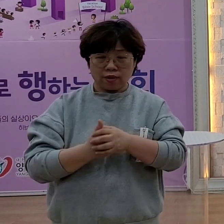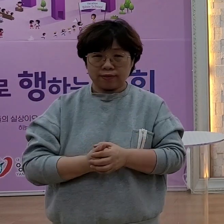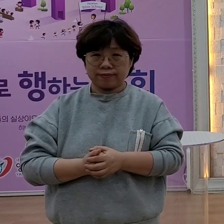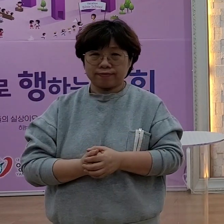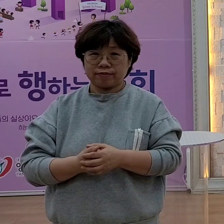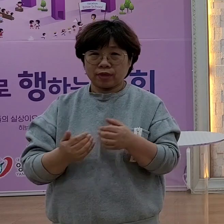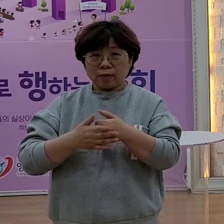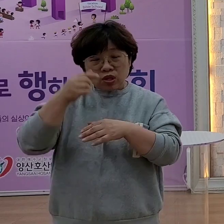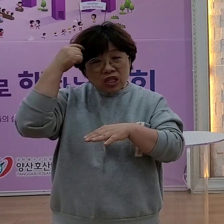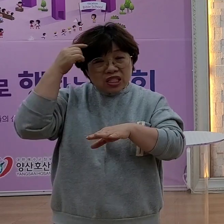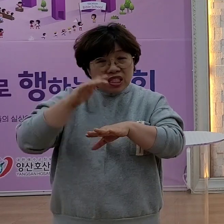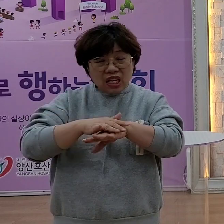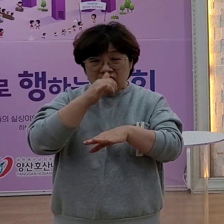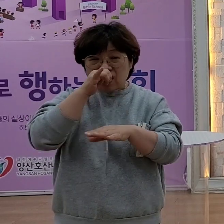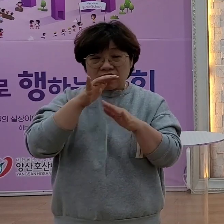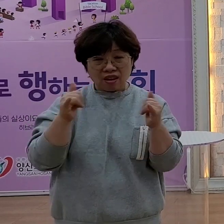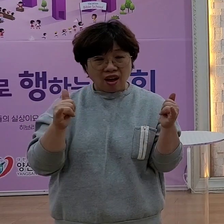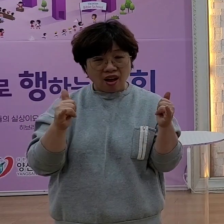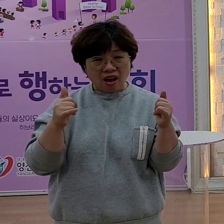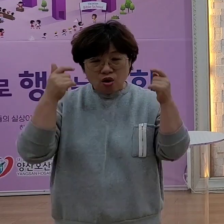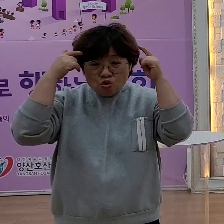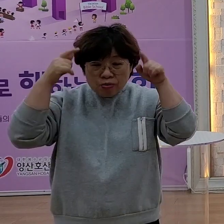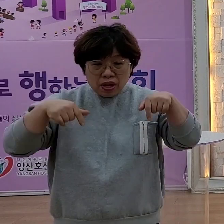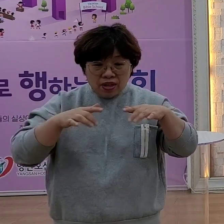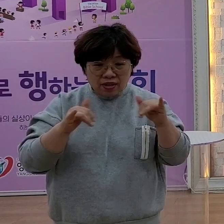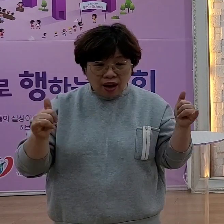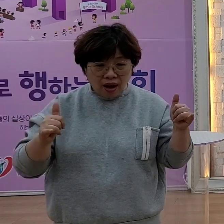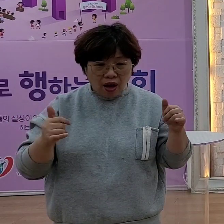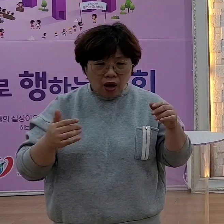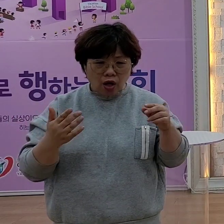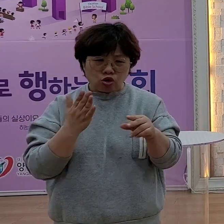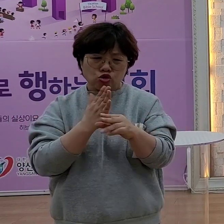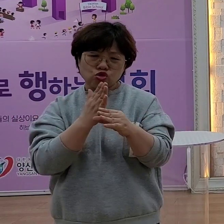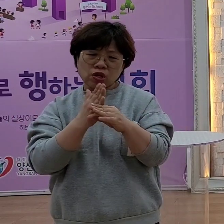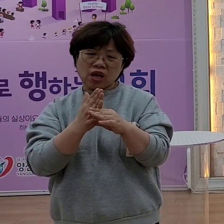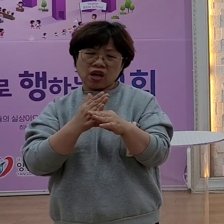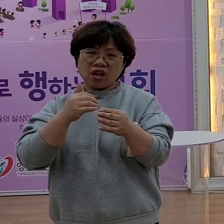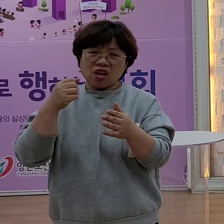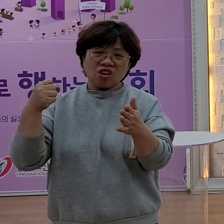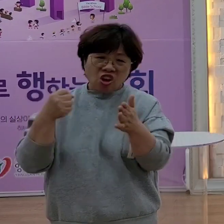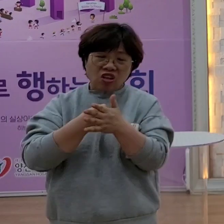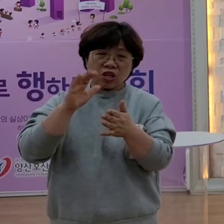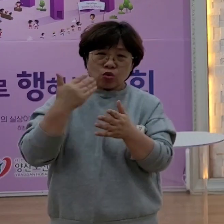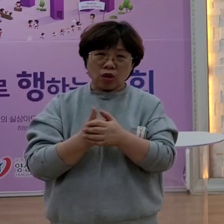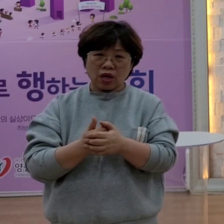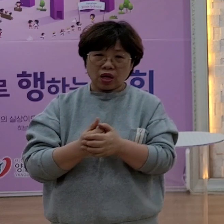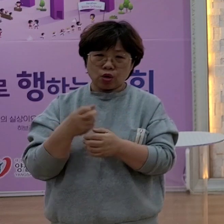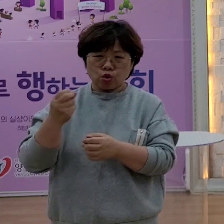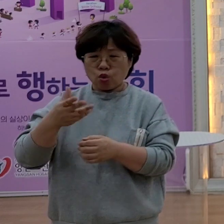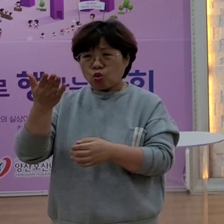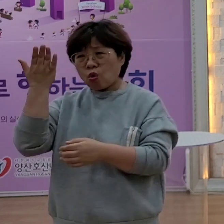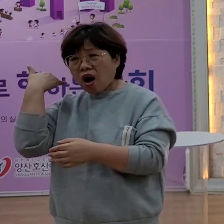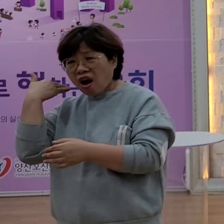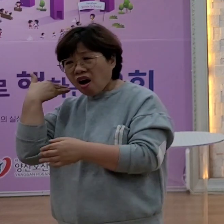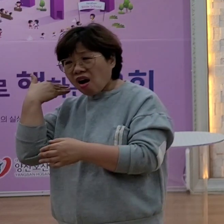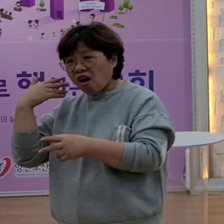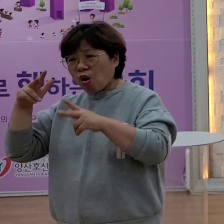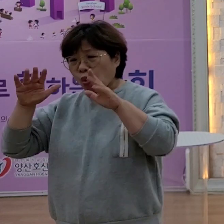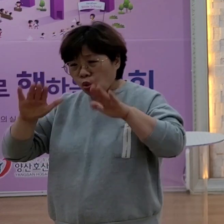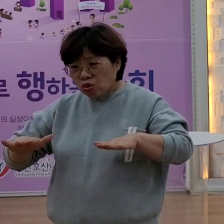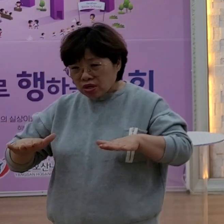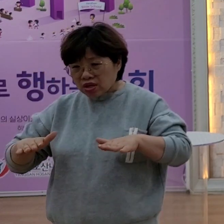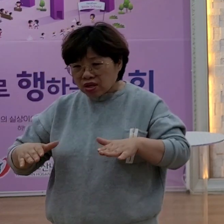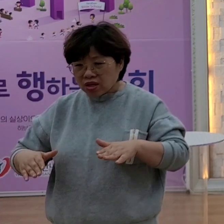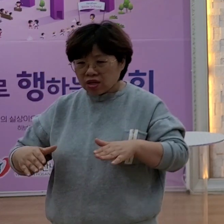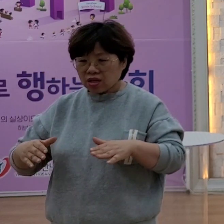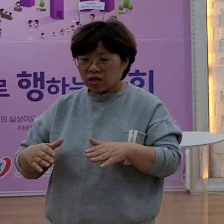그래서 지혜자냐 우매자냐가 결정돼요. 그리고 과거냐 아니면 현재